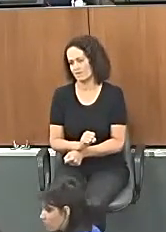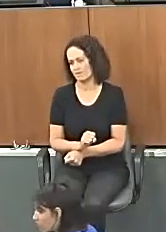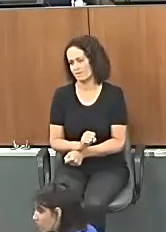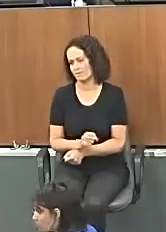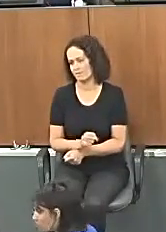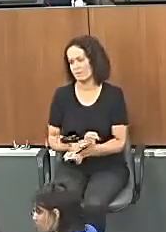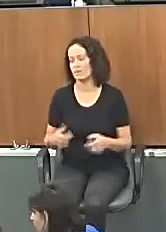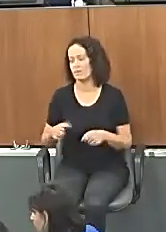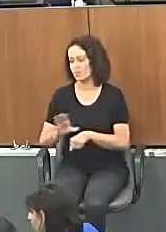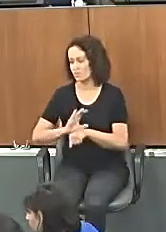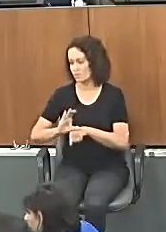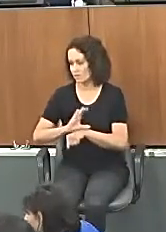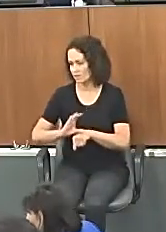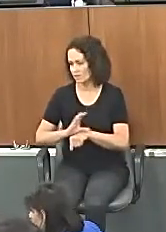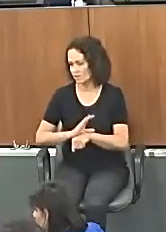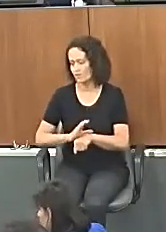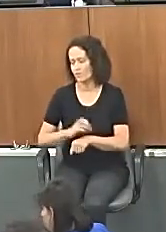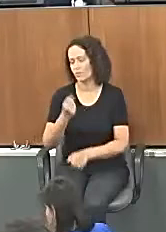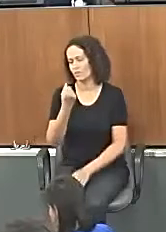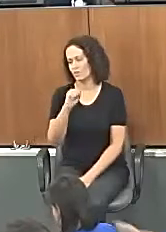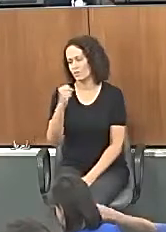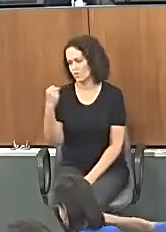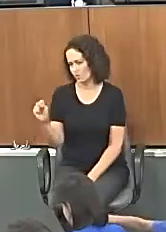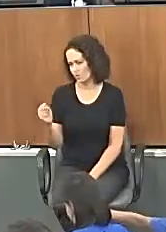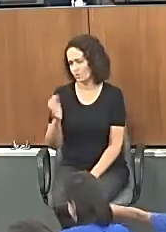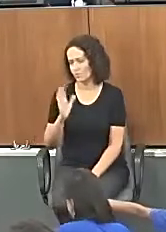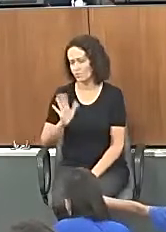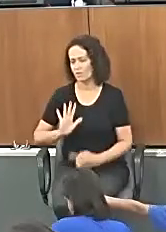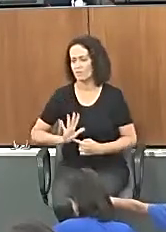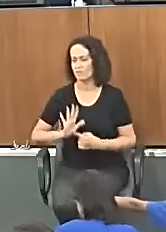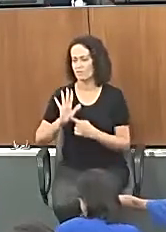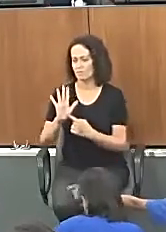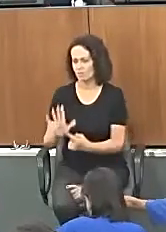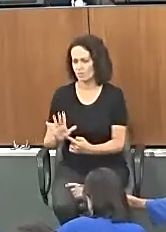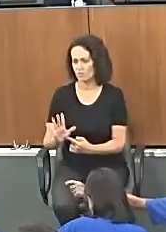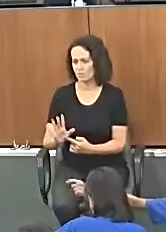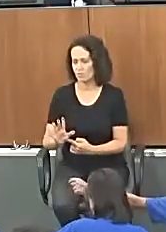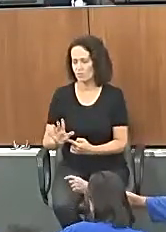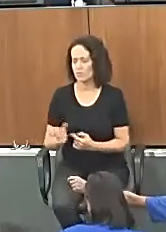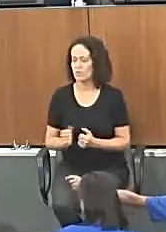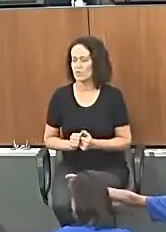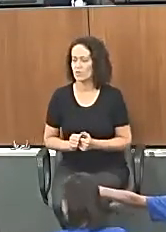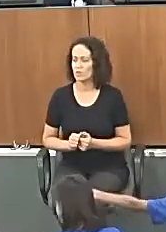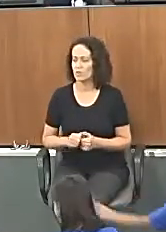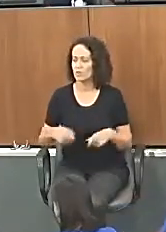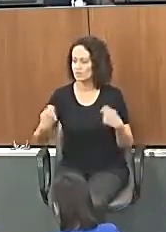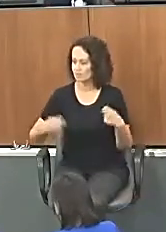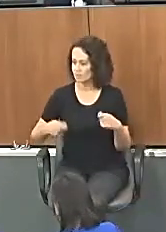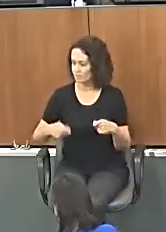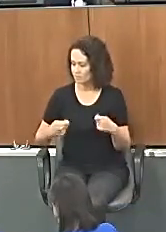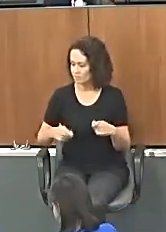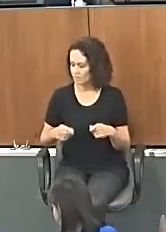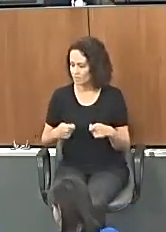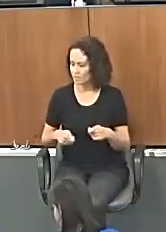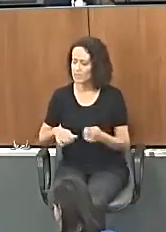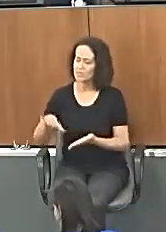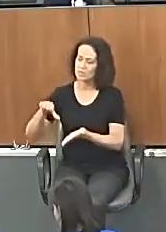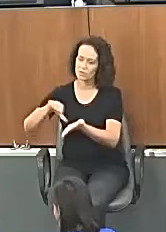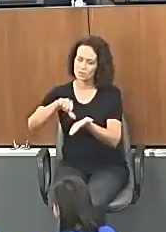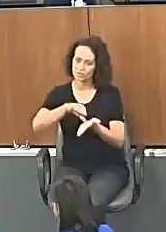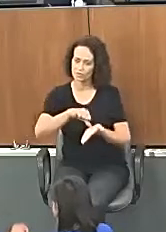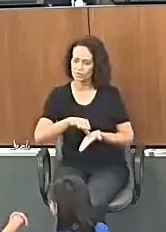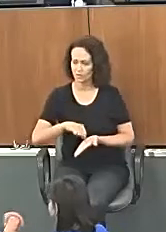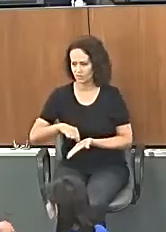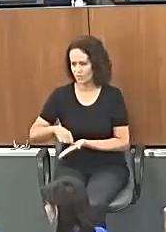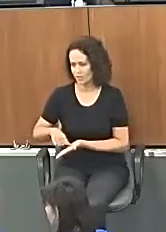ea constituição de 88 nos trouxe essa questão em que se a atuação tem que ser intersetorial o objetivo da